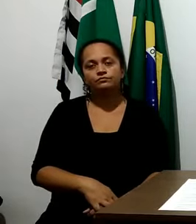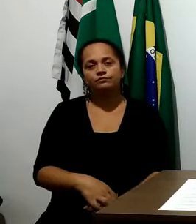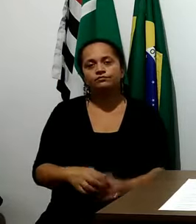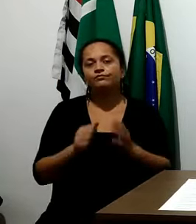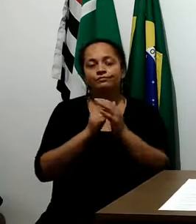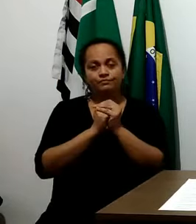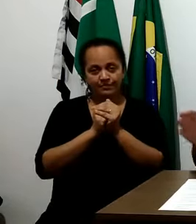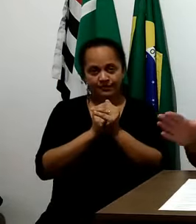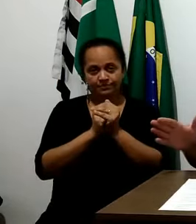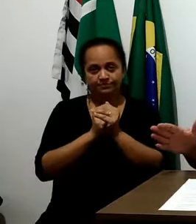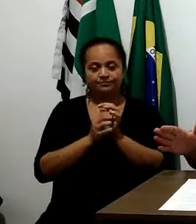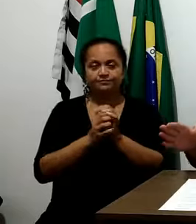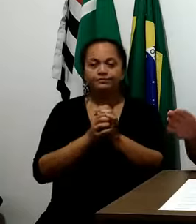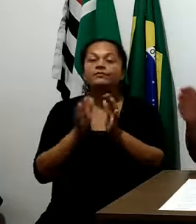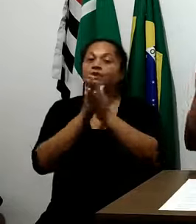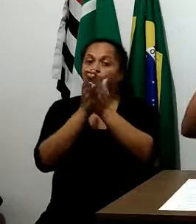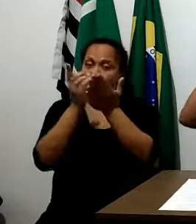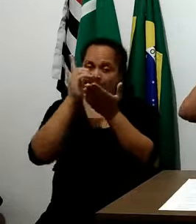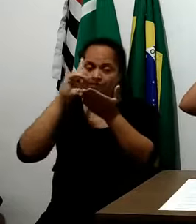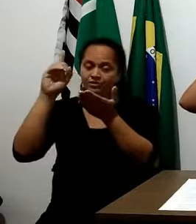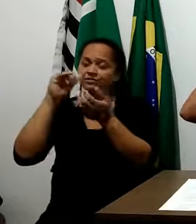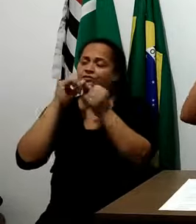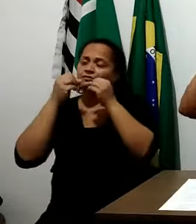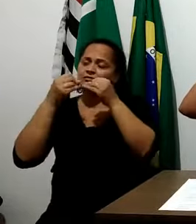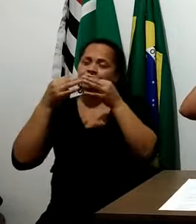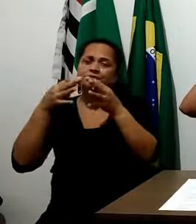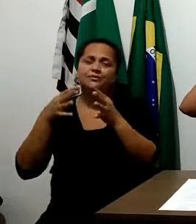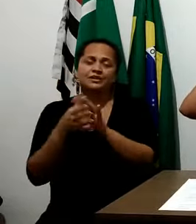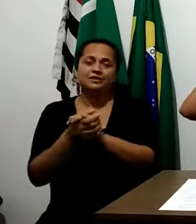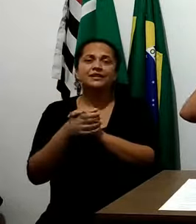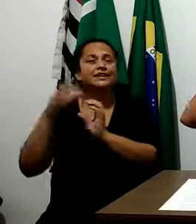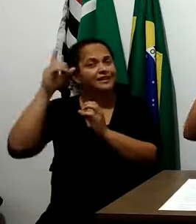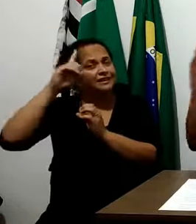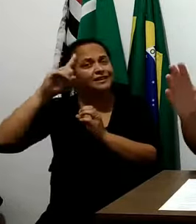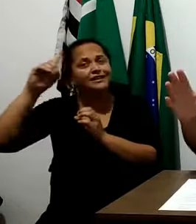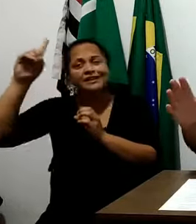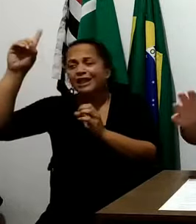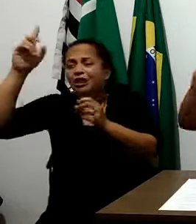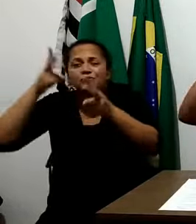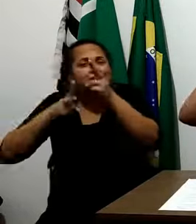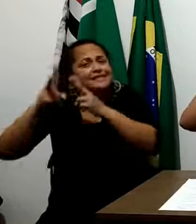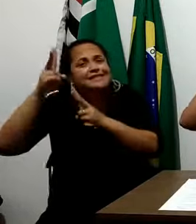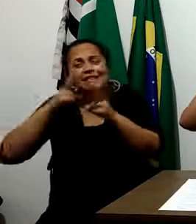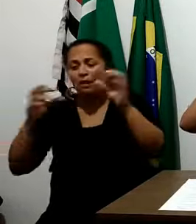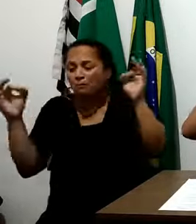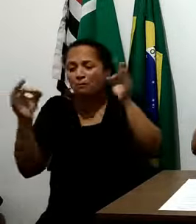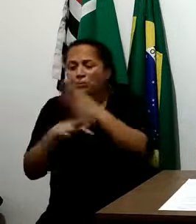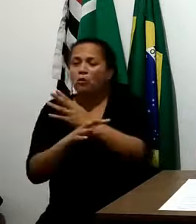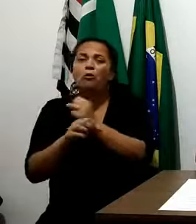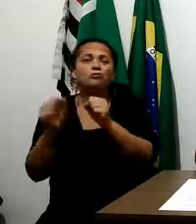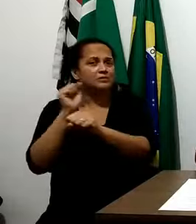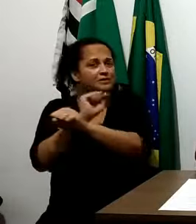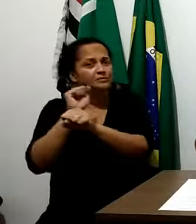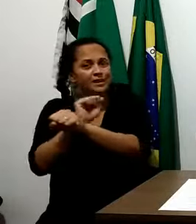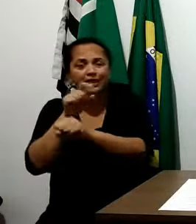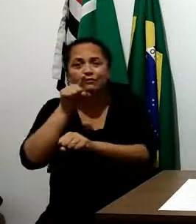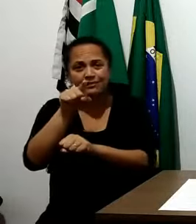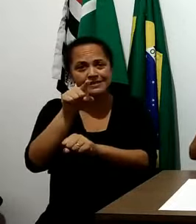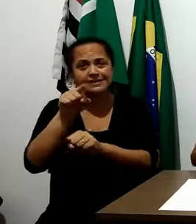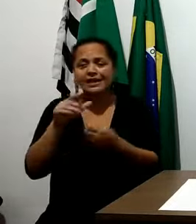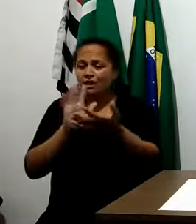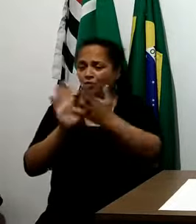Amém? Então ele fala aqui, ele fala, não há, Deus não está com as suas mãos encolhidas, nem os seus ouvidos tapados para